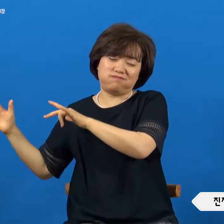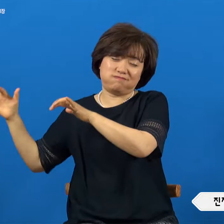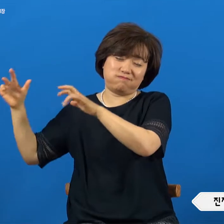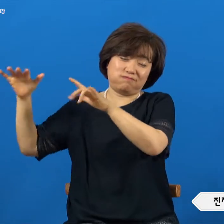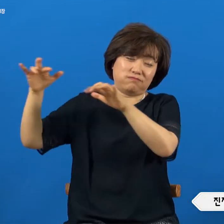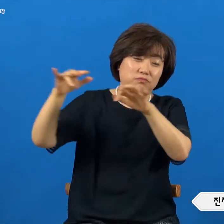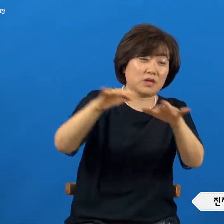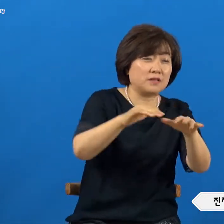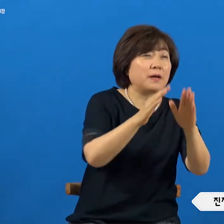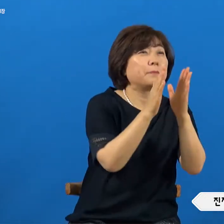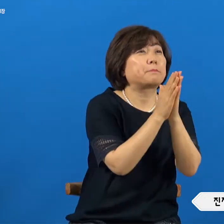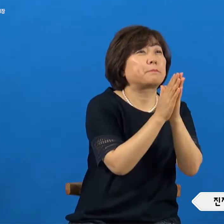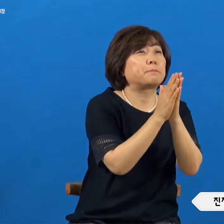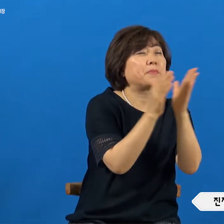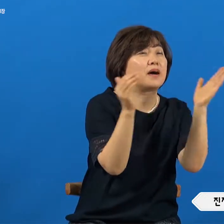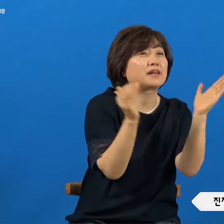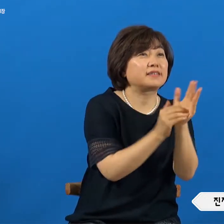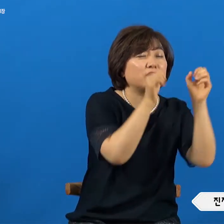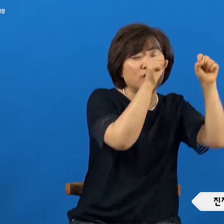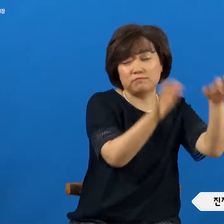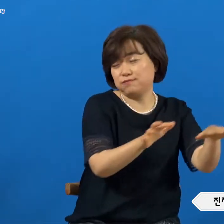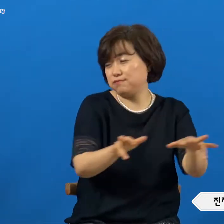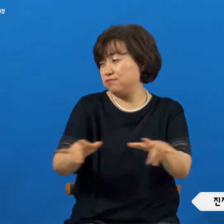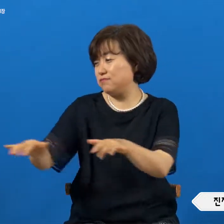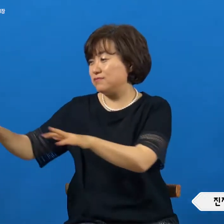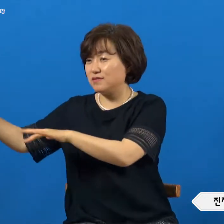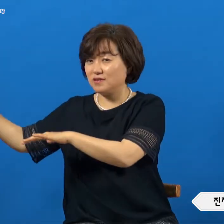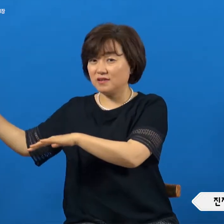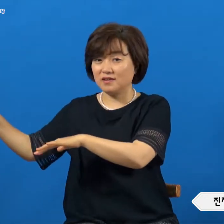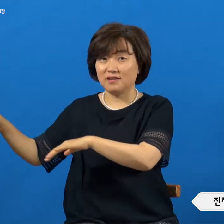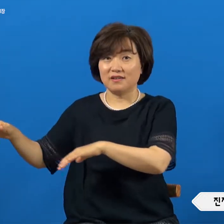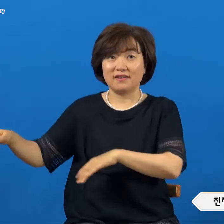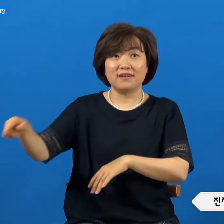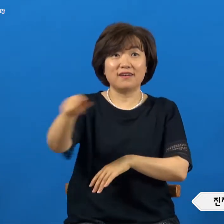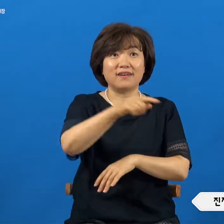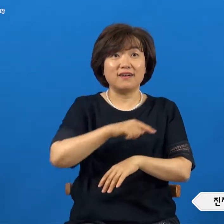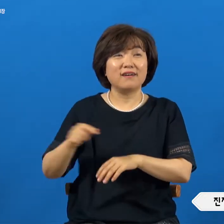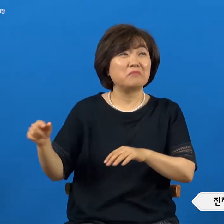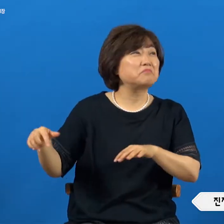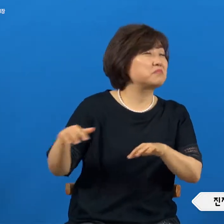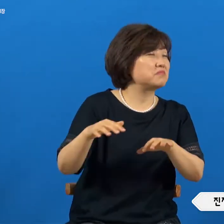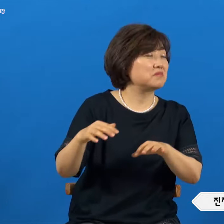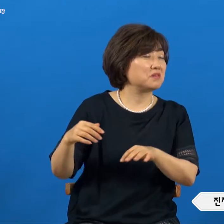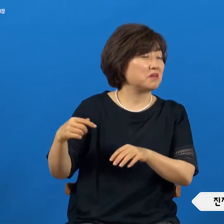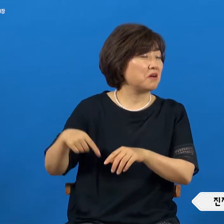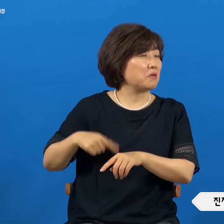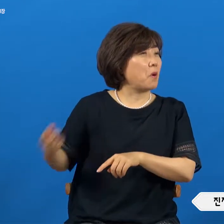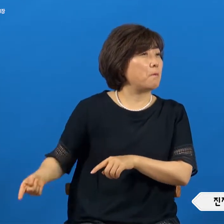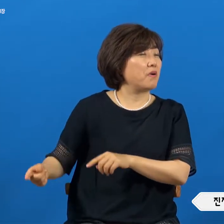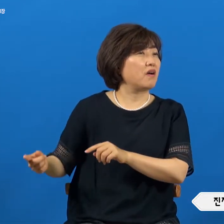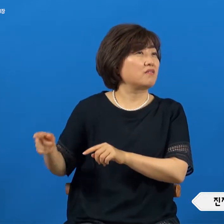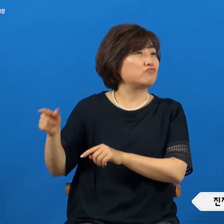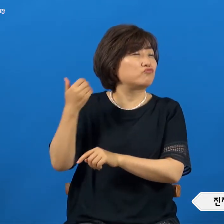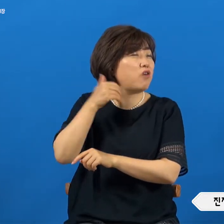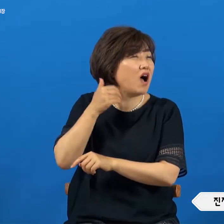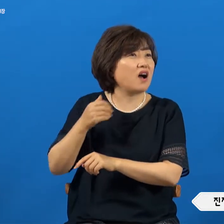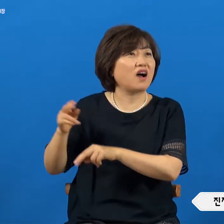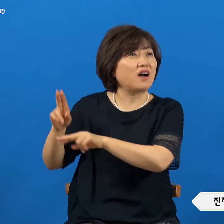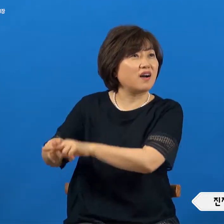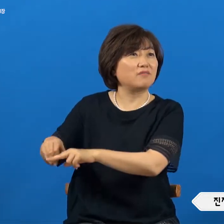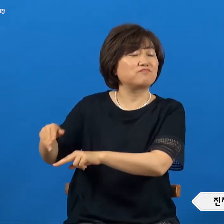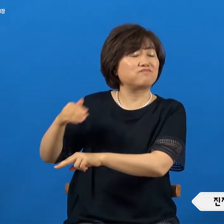그분이 나의 형제고 나의 자매라는 사실을 여러분 알고 계십니까? 오늘